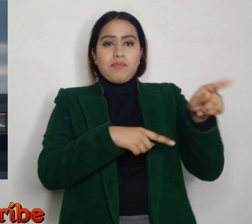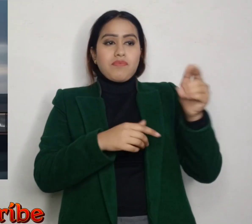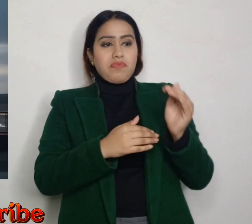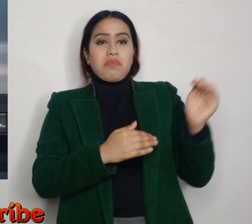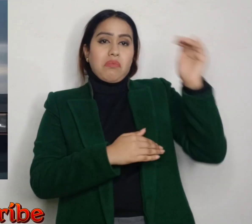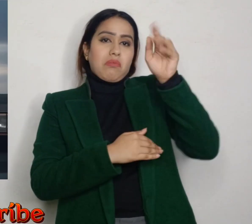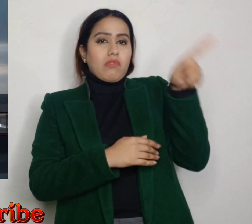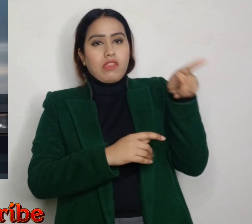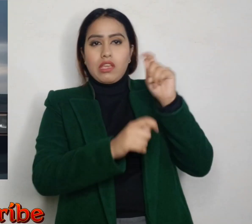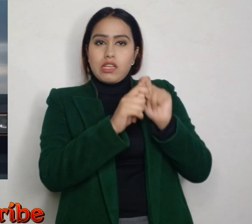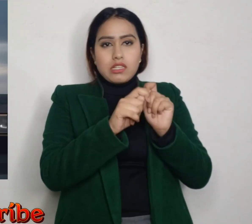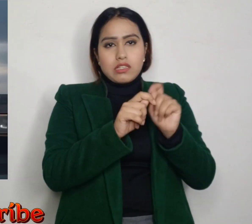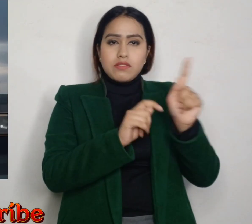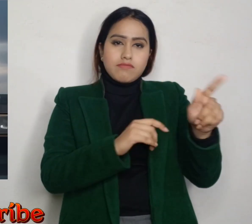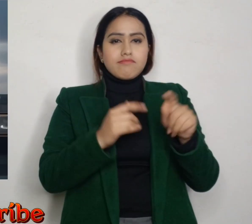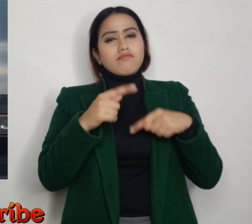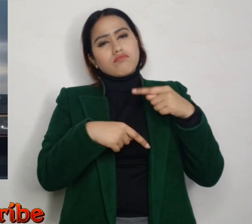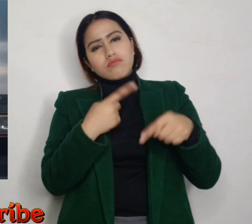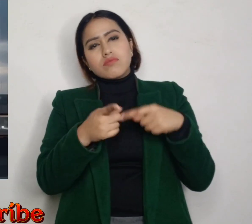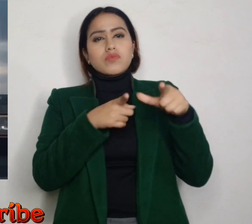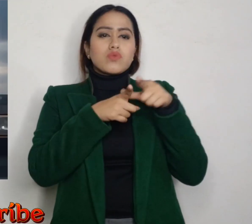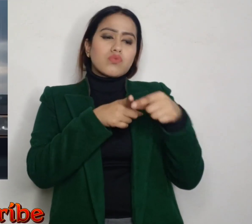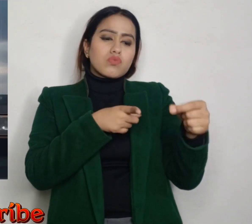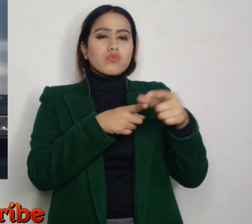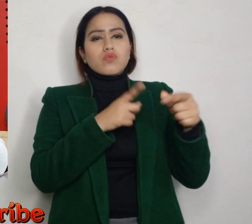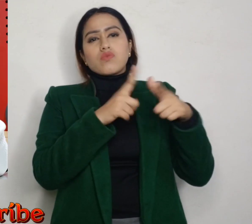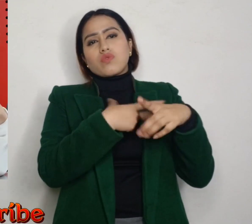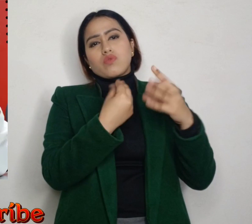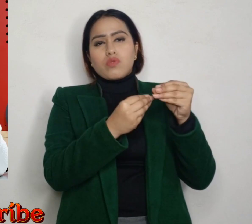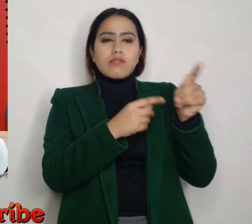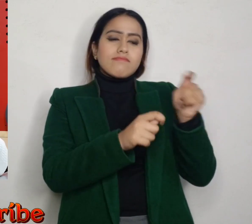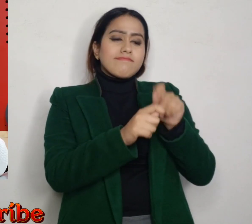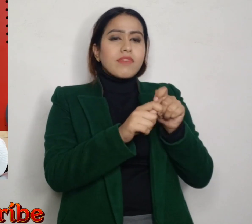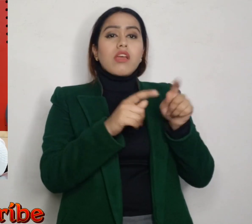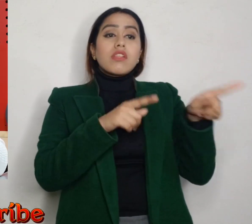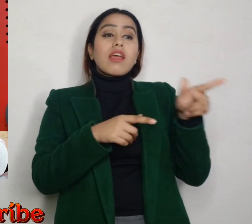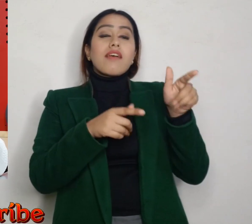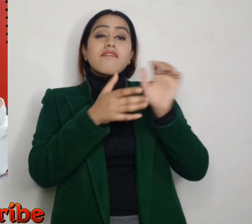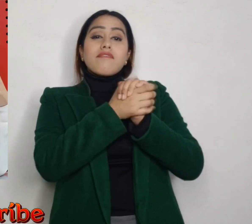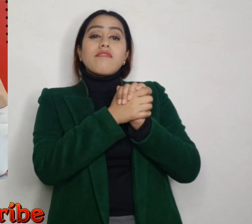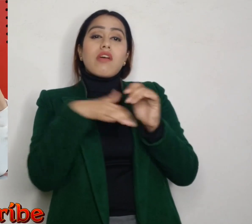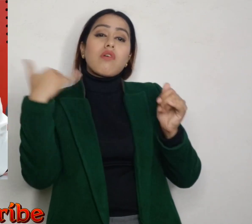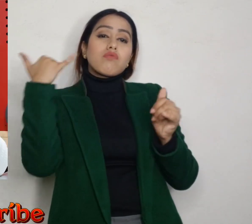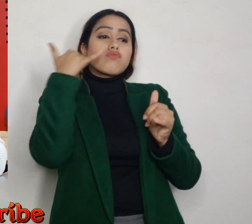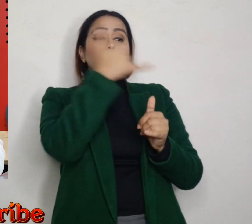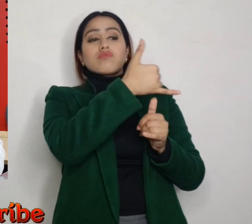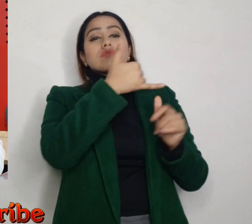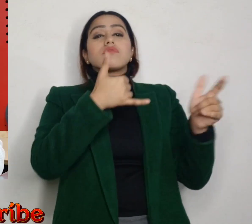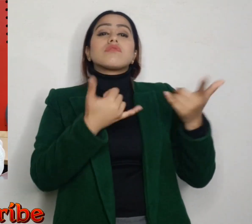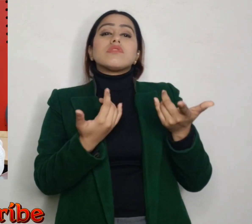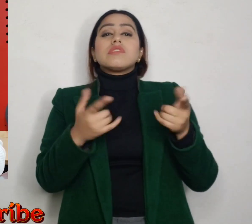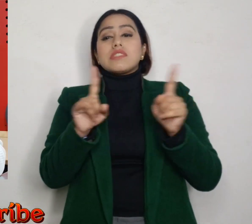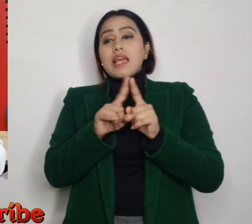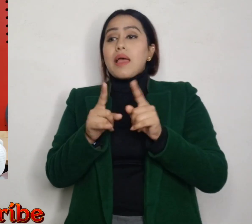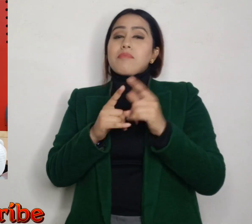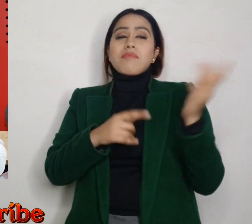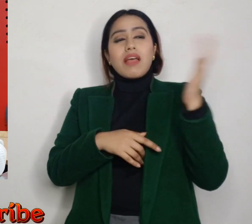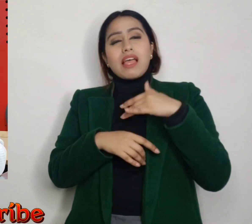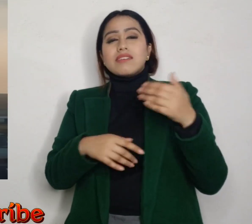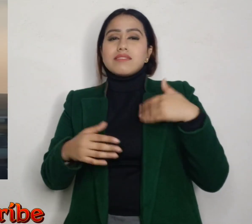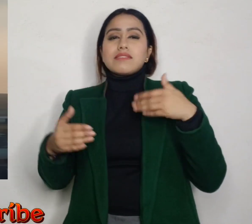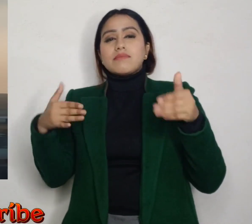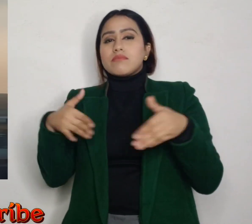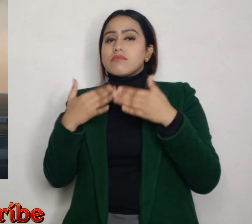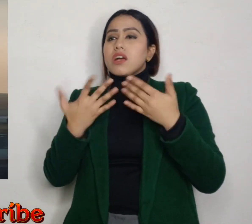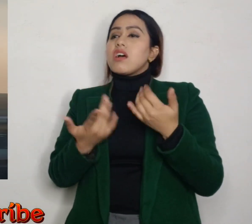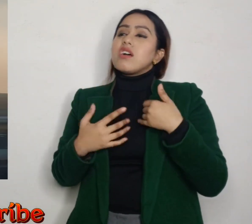एक सुपरवाइजर एक मल्टी स्टोरी बिल्डिंग बनाने के काम में लगा हुआ था और रोजाना की तरह अपनी ड्यूटी पर पहुंचा तो उसके पास में उसके एक दोस्त का कॉल आया कि भाई मिलना